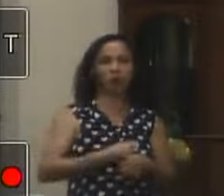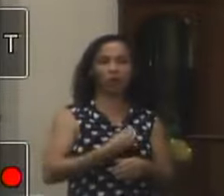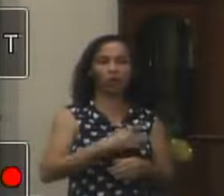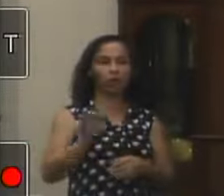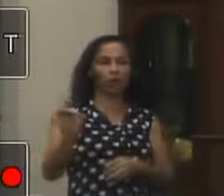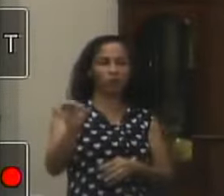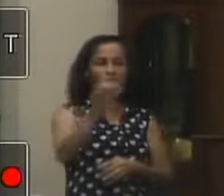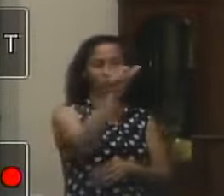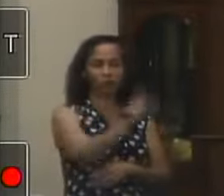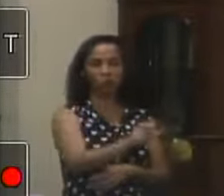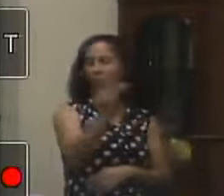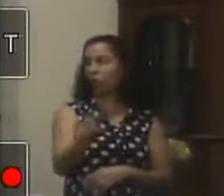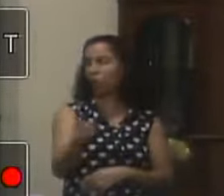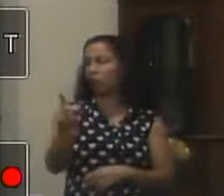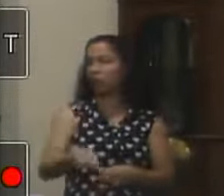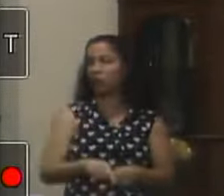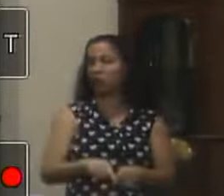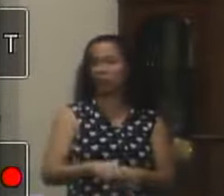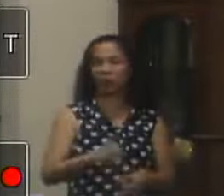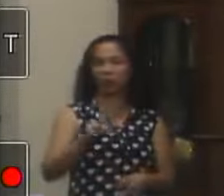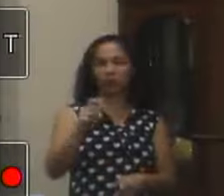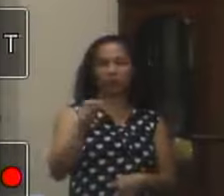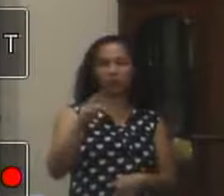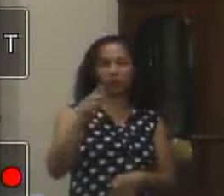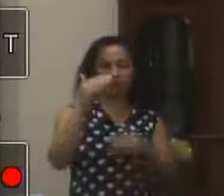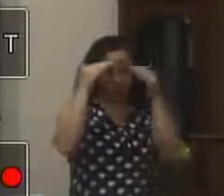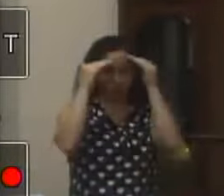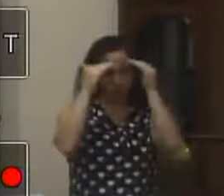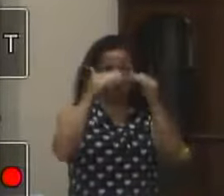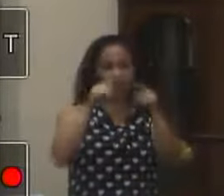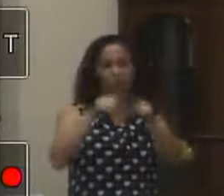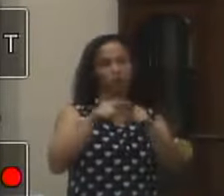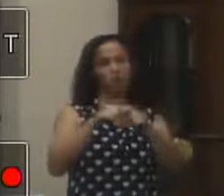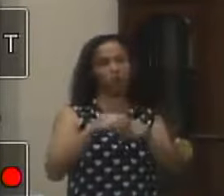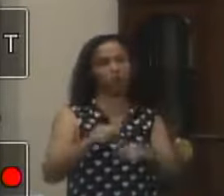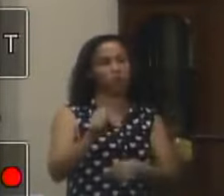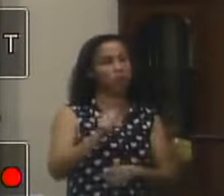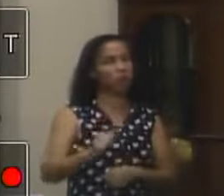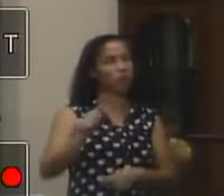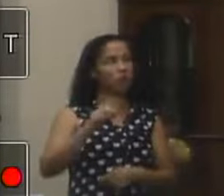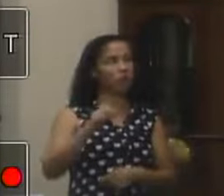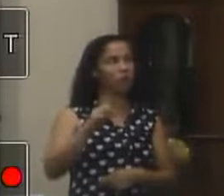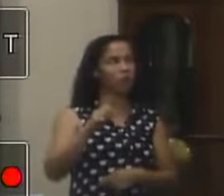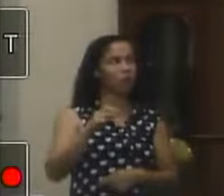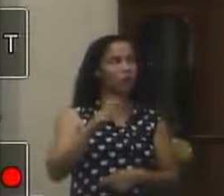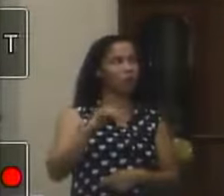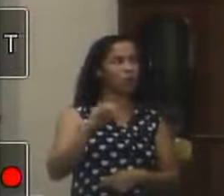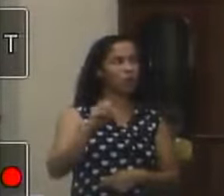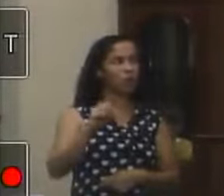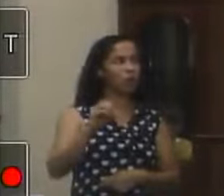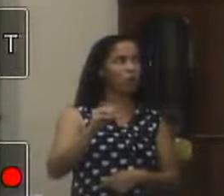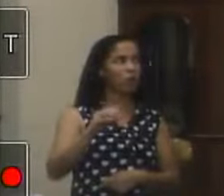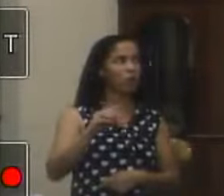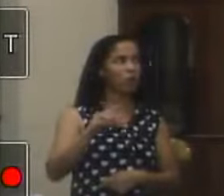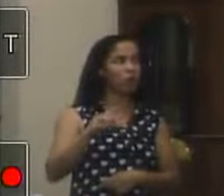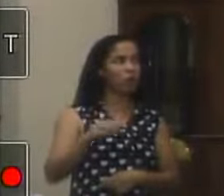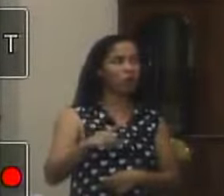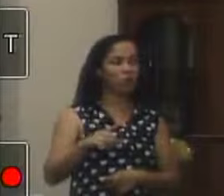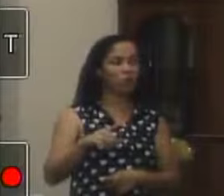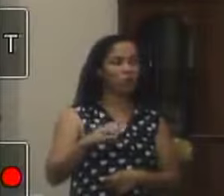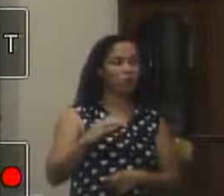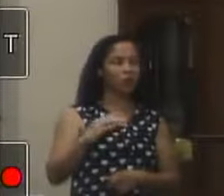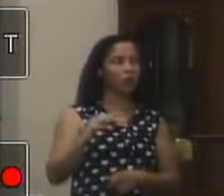forma voluntária. Então, a Lara tem todo o meu respeito, a Associação Rizucan, eu não sei se eu estou pronunciando dessa forma,